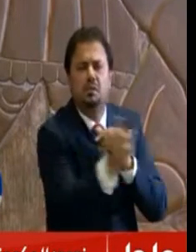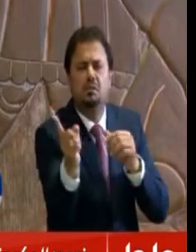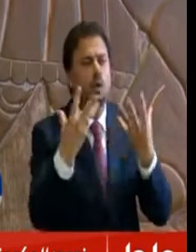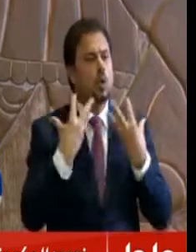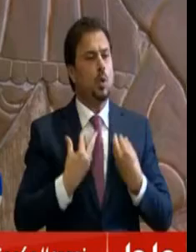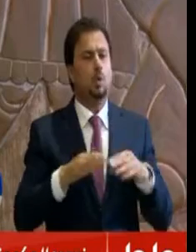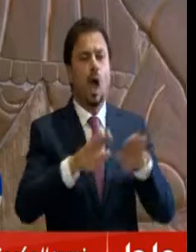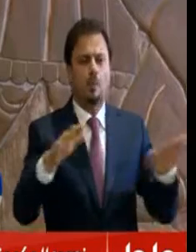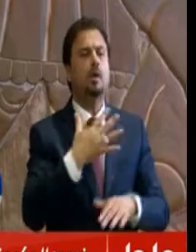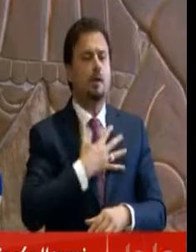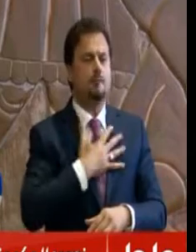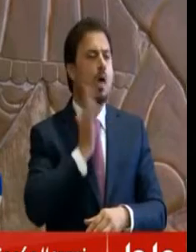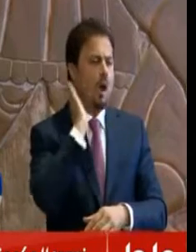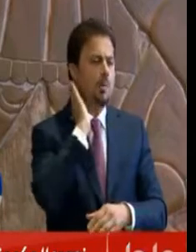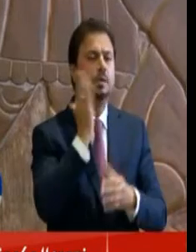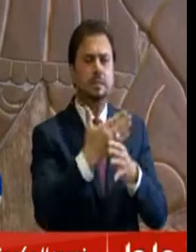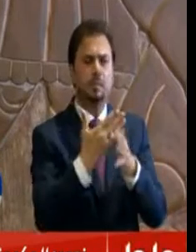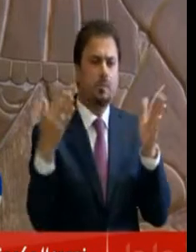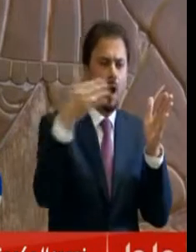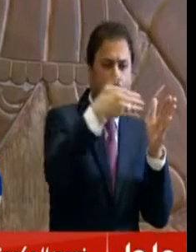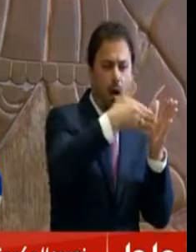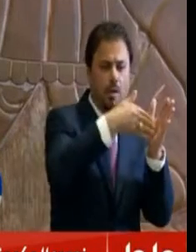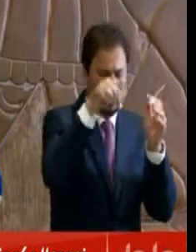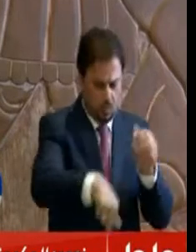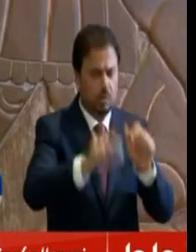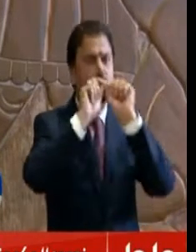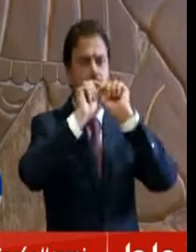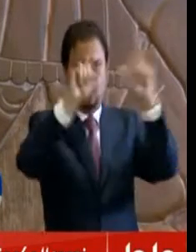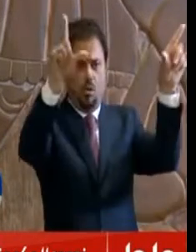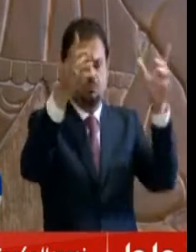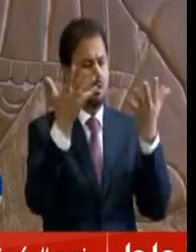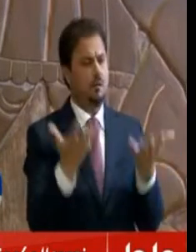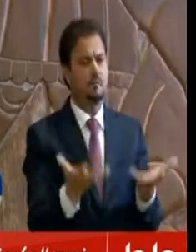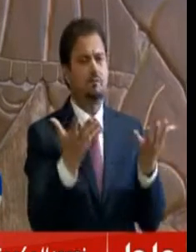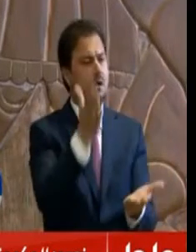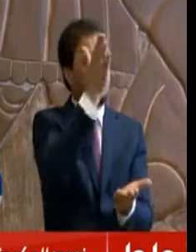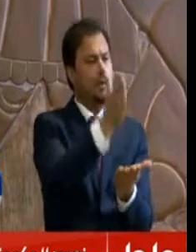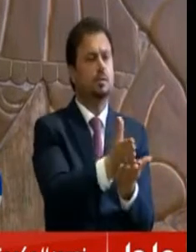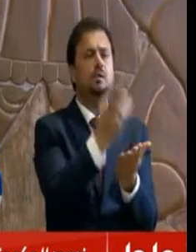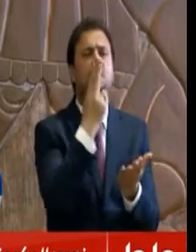المرشحين، إلى أن وصلت النتائج اليوم لتطبقها بكل استقلالية وحياد